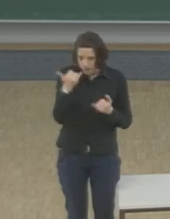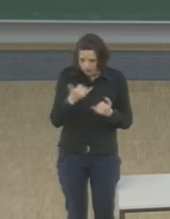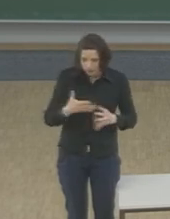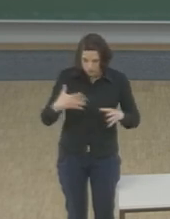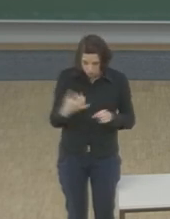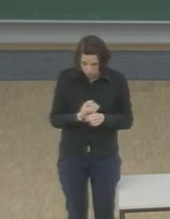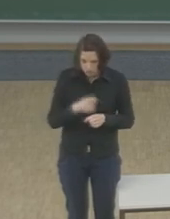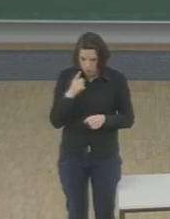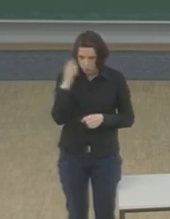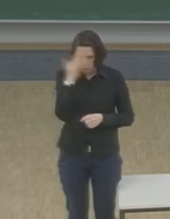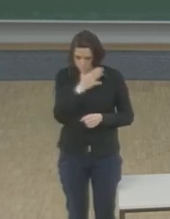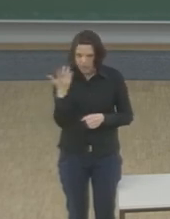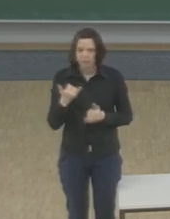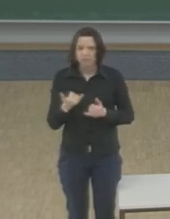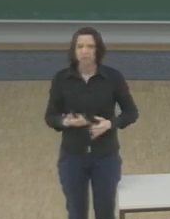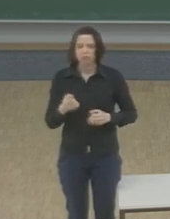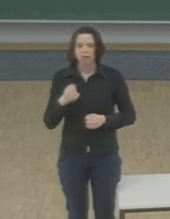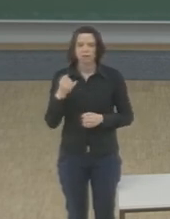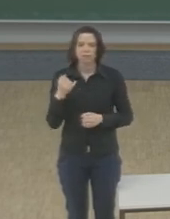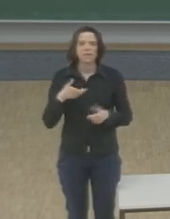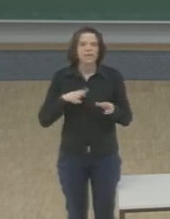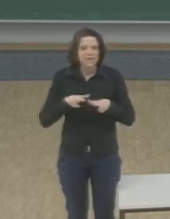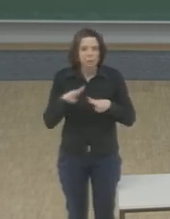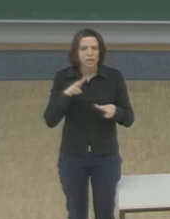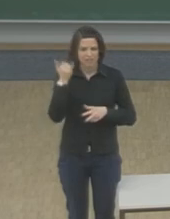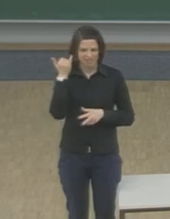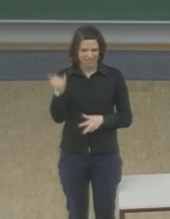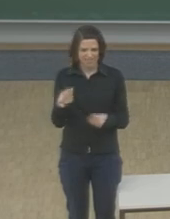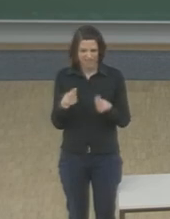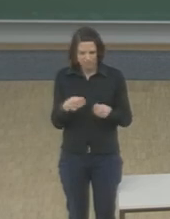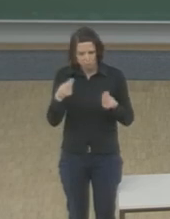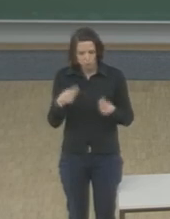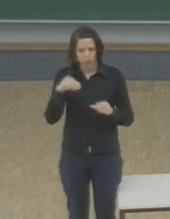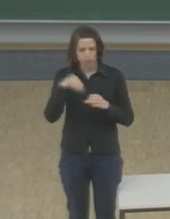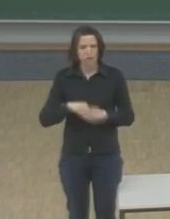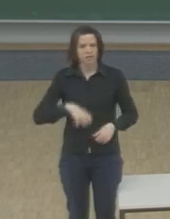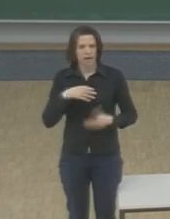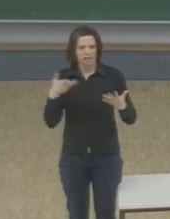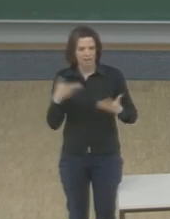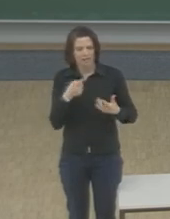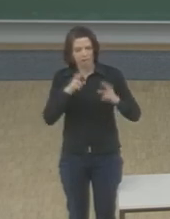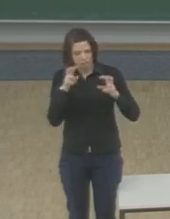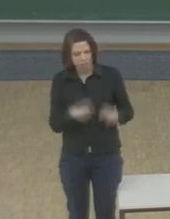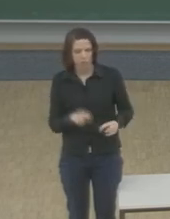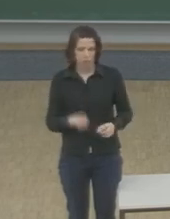deren Charakter als regulativen Ideen zu arrangieren. Alles andere ist